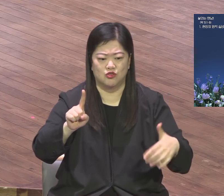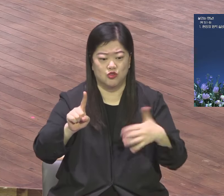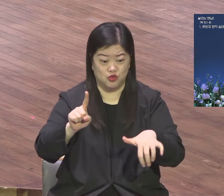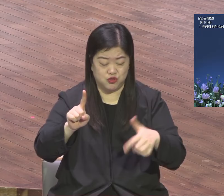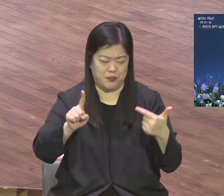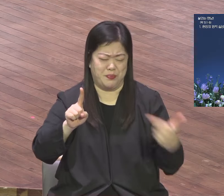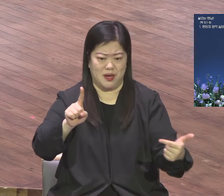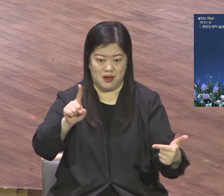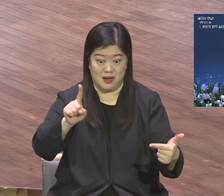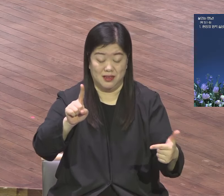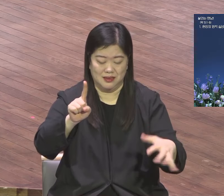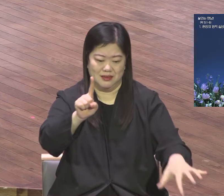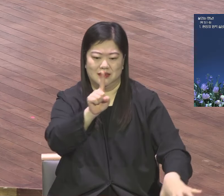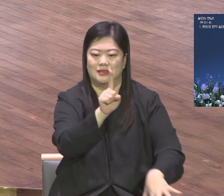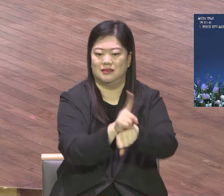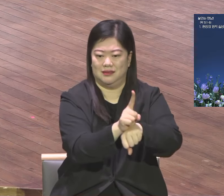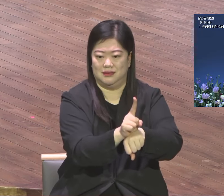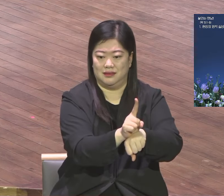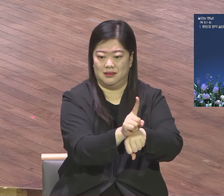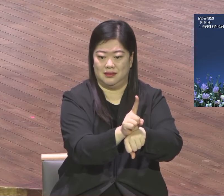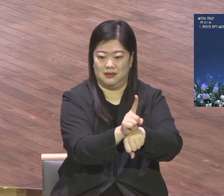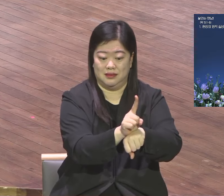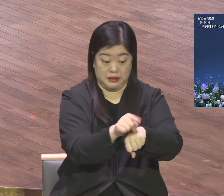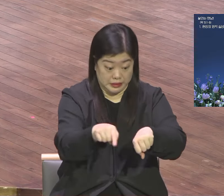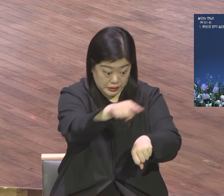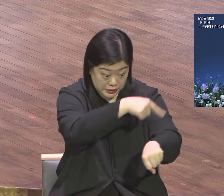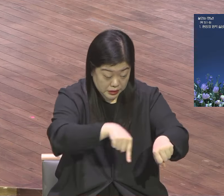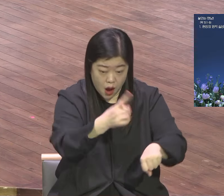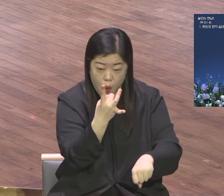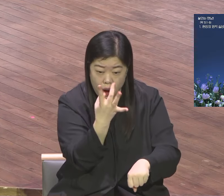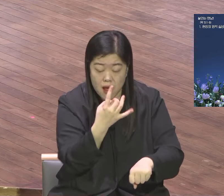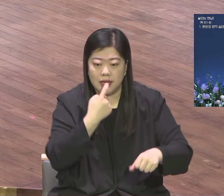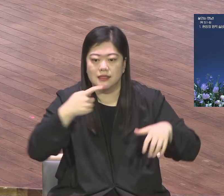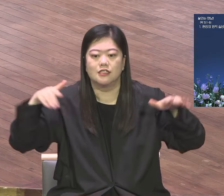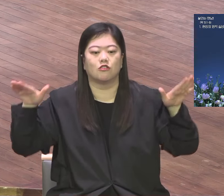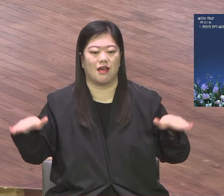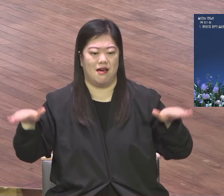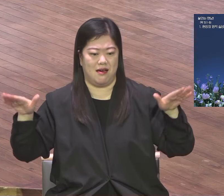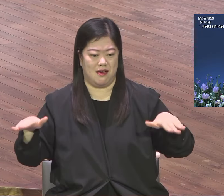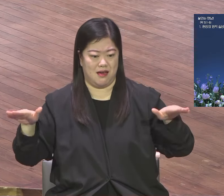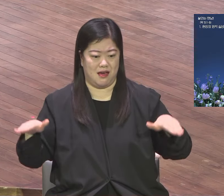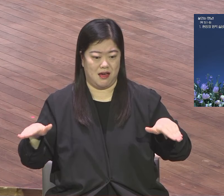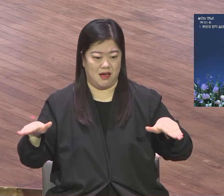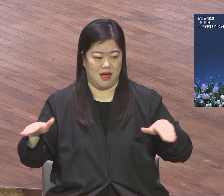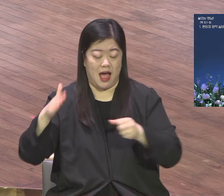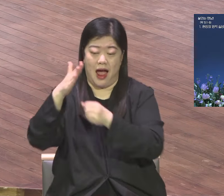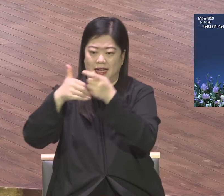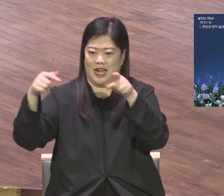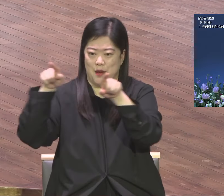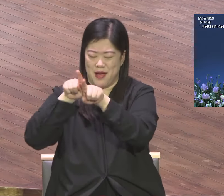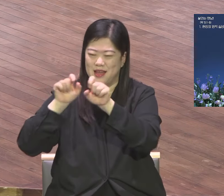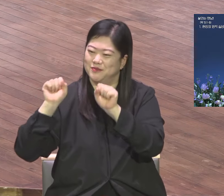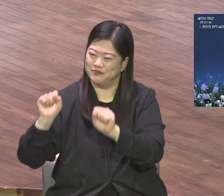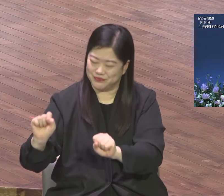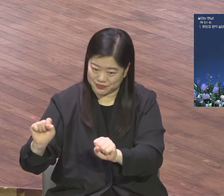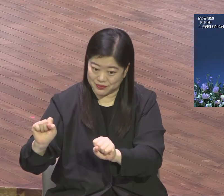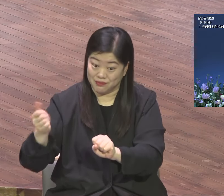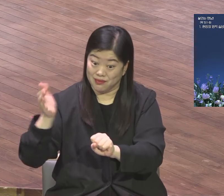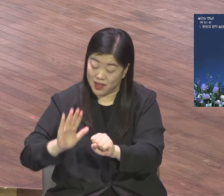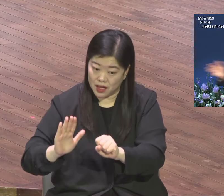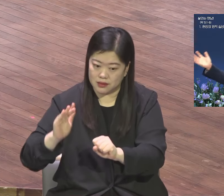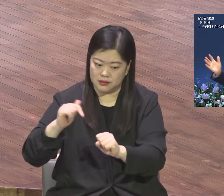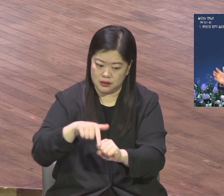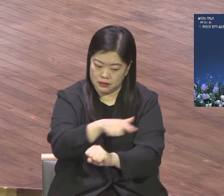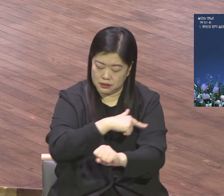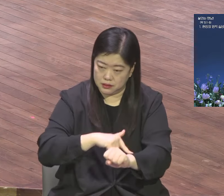같이 높아지려고 반란을 꾀하다가 하나님의 저주를 받아가고 이 심판을 받았는데 이들이